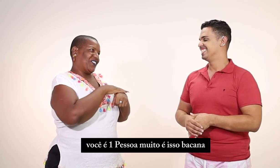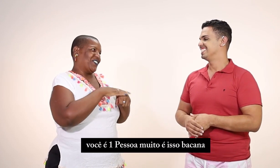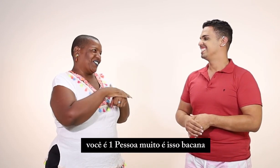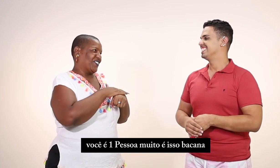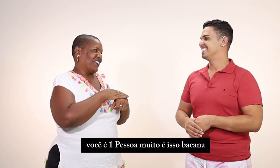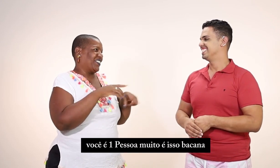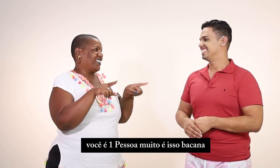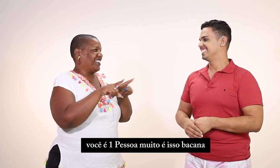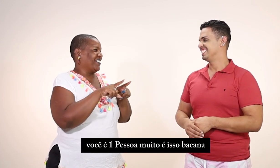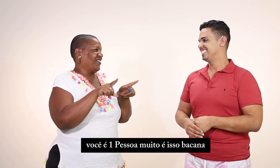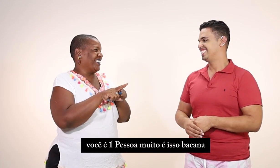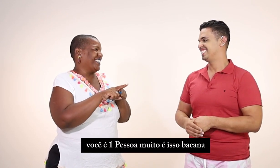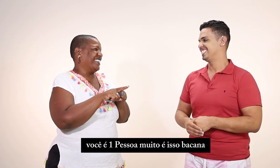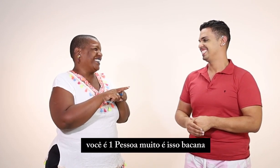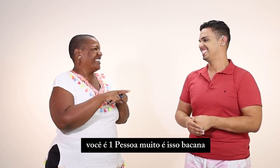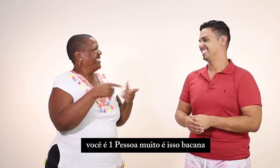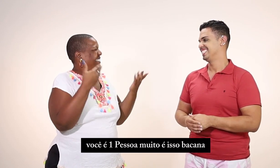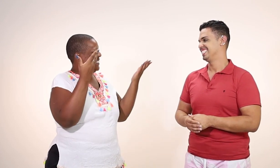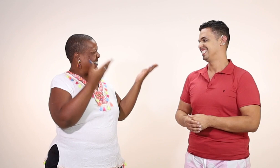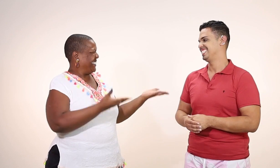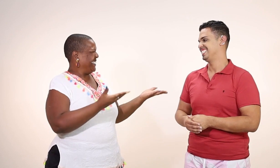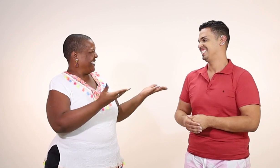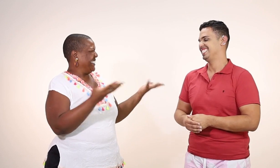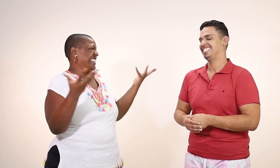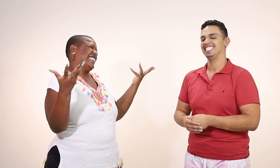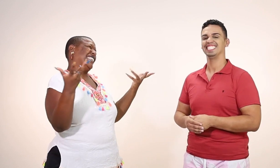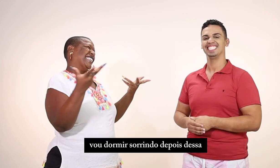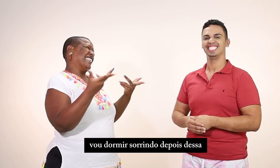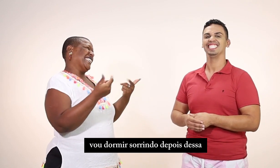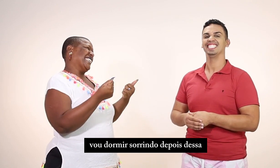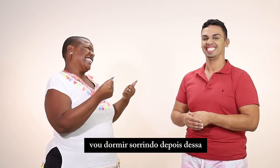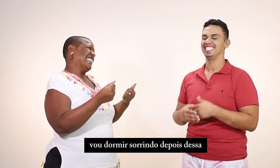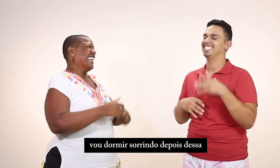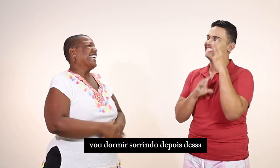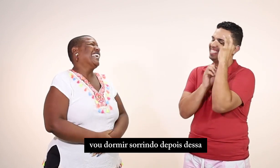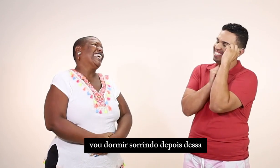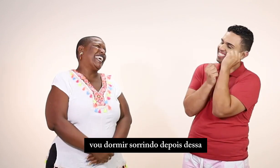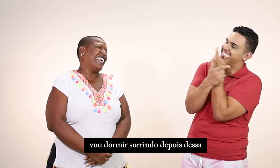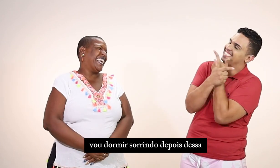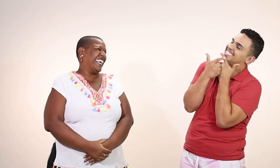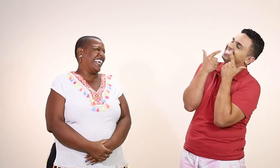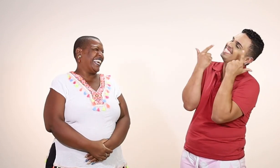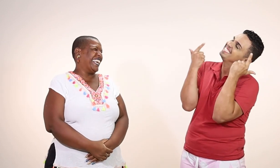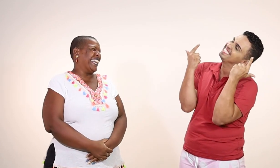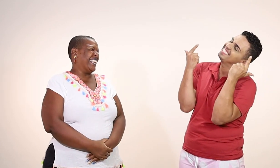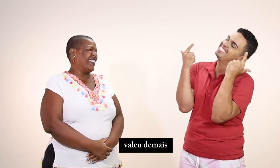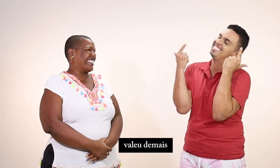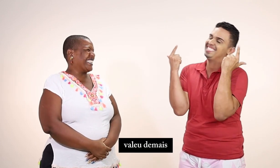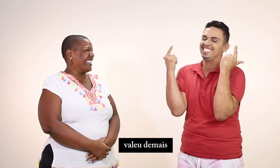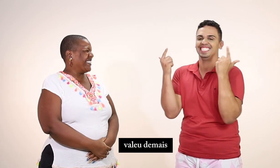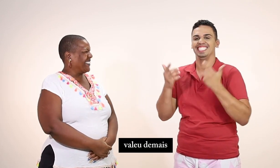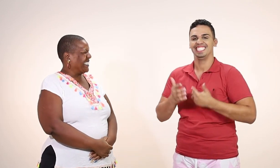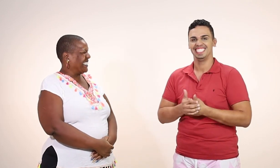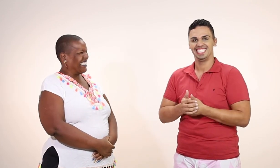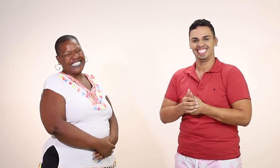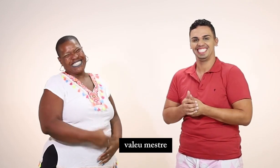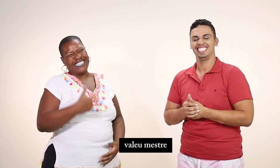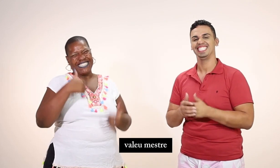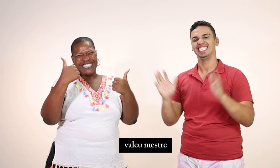uma pessoa muito É isso. bacana. Ixi, vou dormir sorrindo depois dessa. Valeu demais. Valeu,